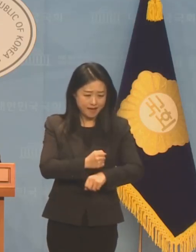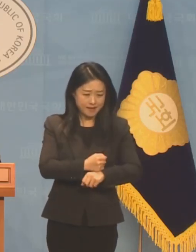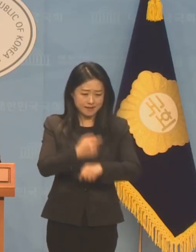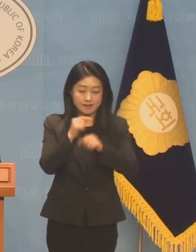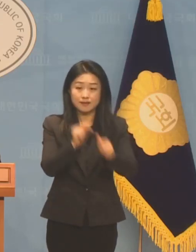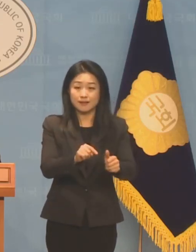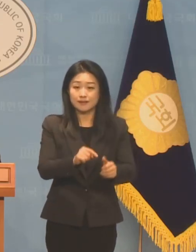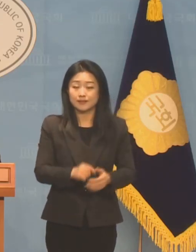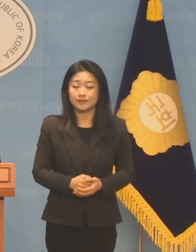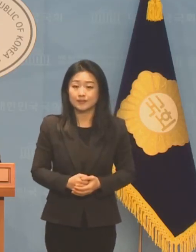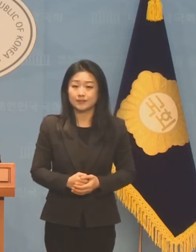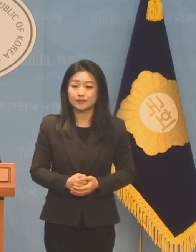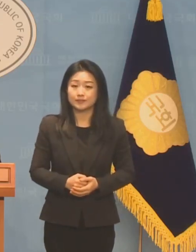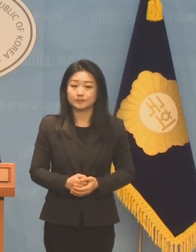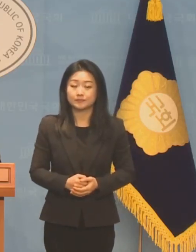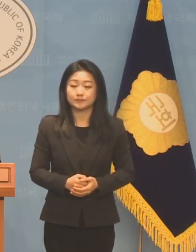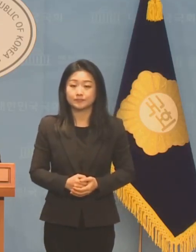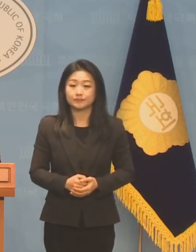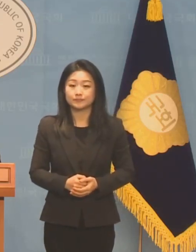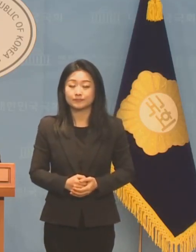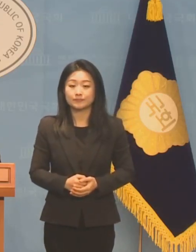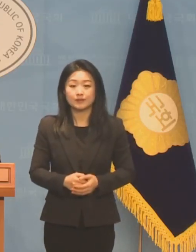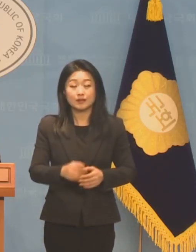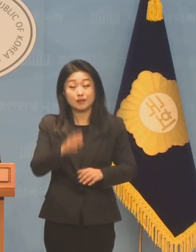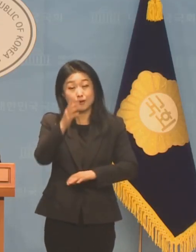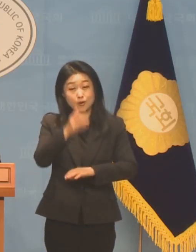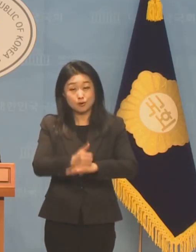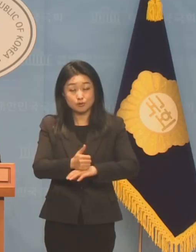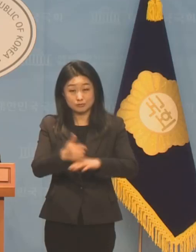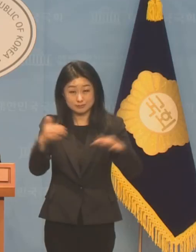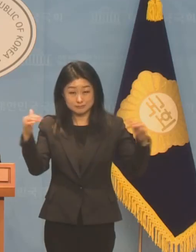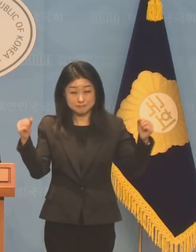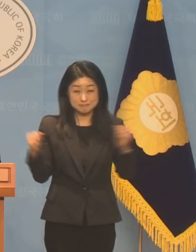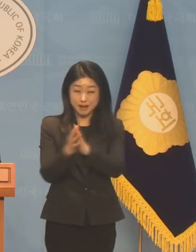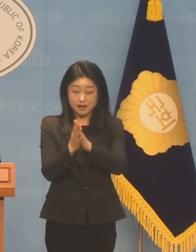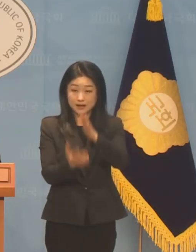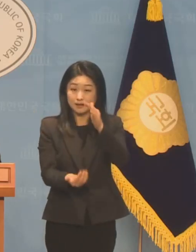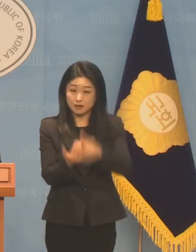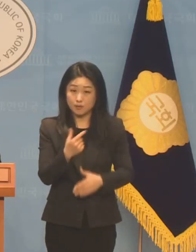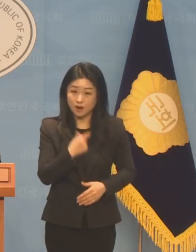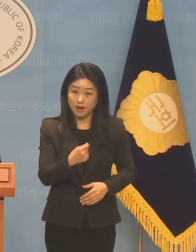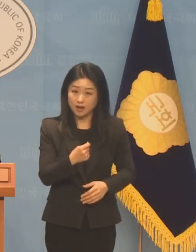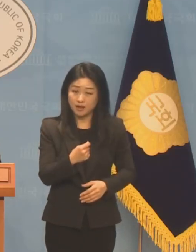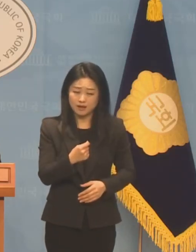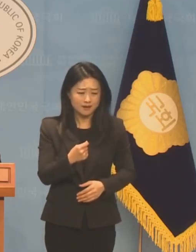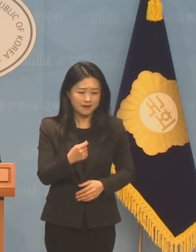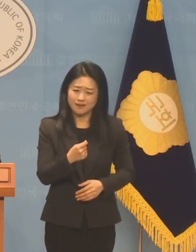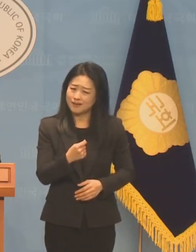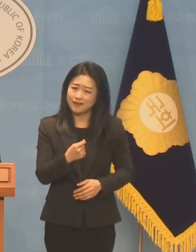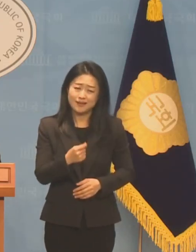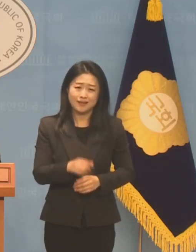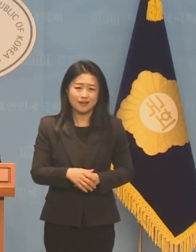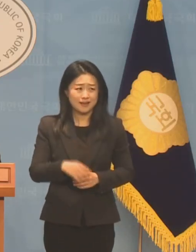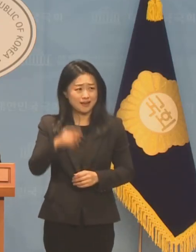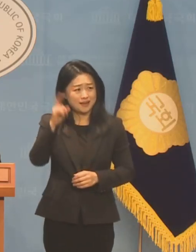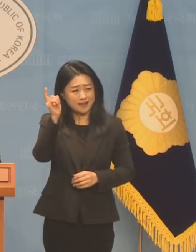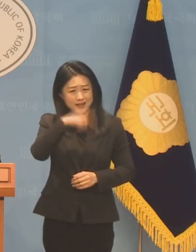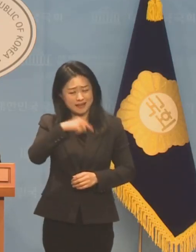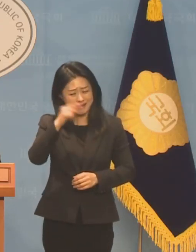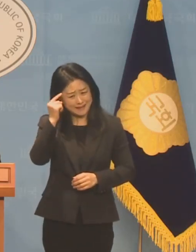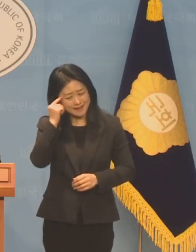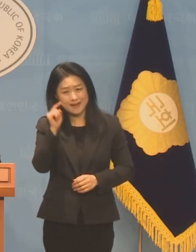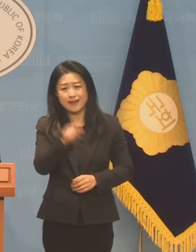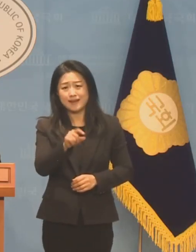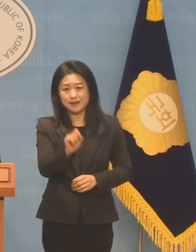독촉하고 있습니다. 기어이 유혈 사태까지 가야겠습니까? 허무맹랑한 망상으로 대한민국